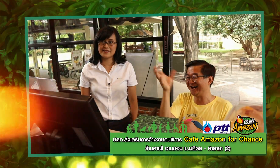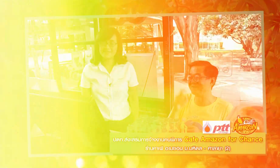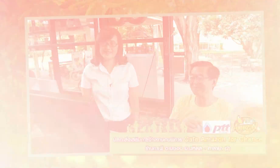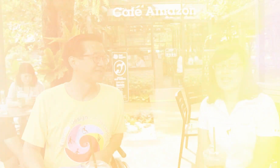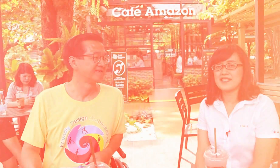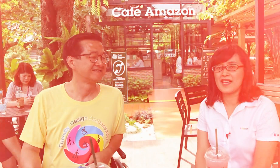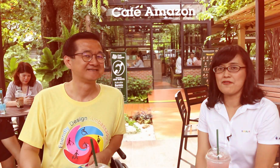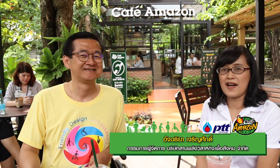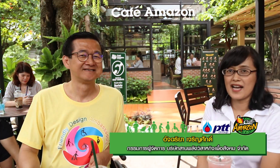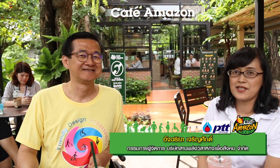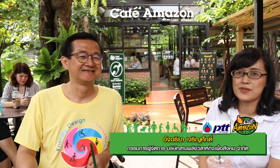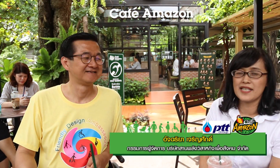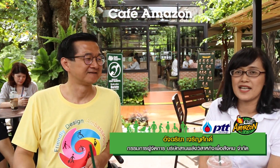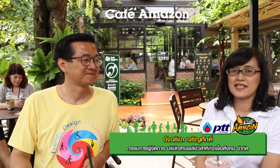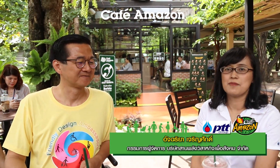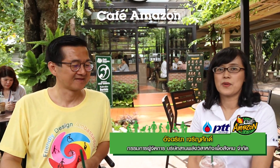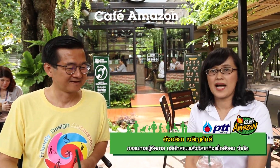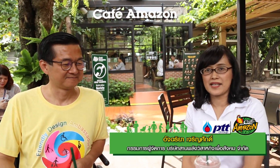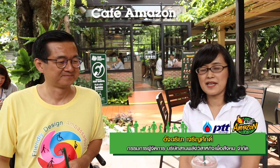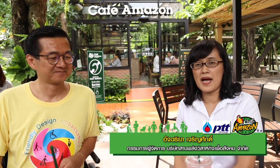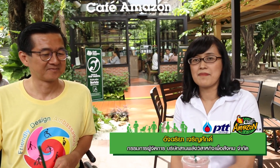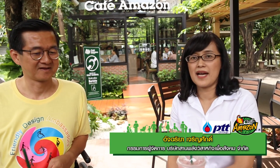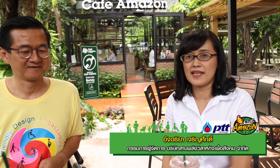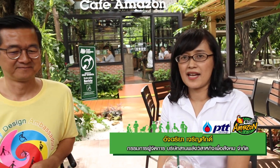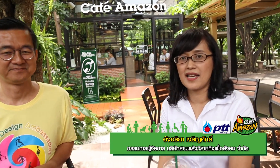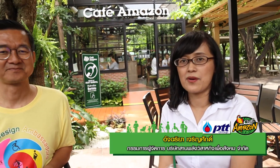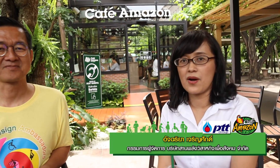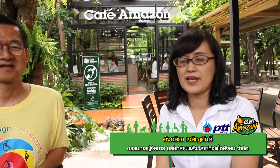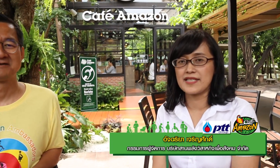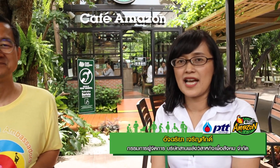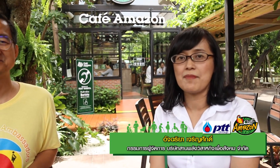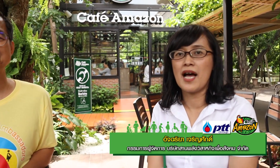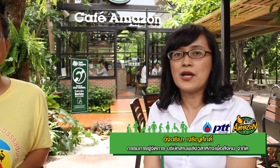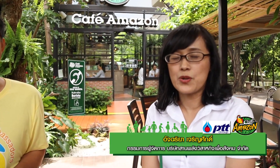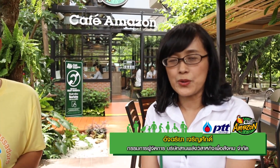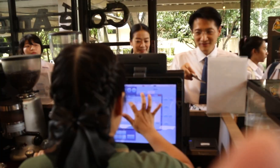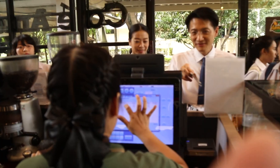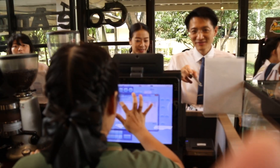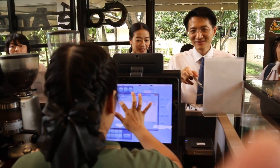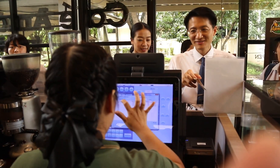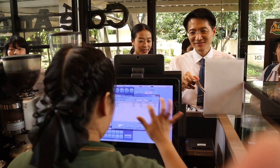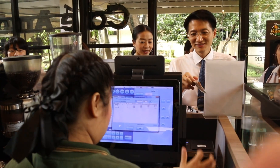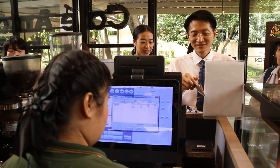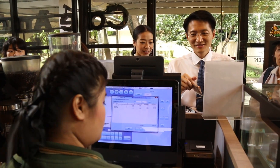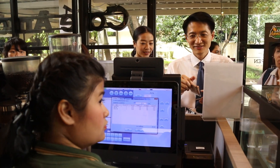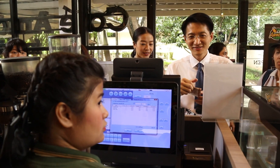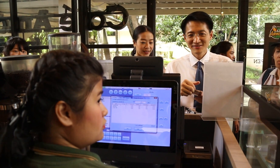ก็อยากจะฝากให้ทุกท่านนะคะถ้ามีโอกาสได้ผ่านมานะคะแล้วก็อยากจะให้มาช่วยอุดหนุนนะคะแล้วเราก็จะได้เป็นมีโอกาส